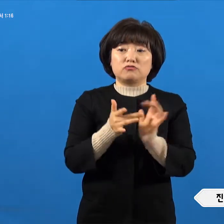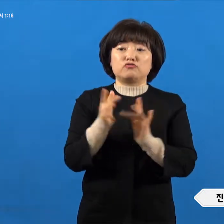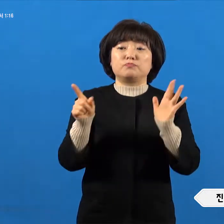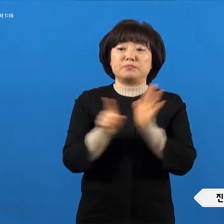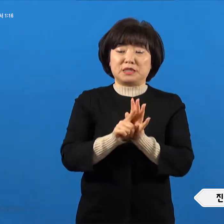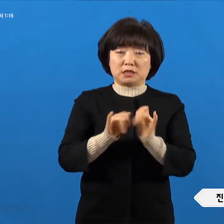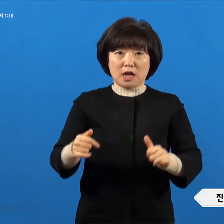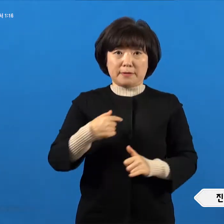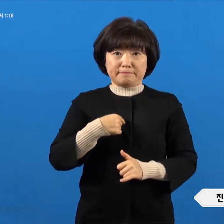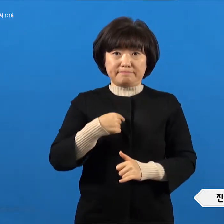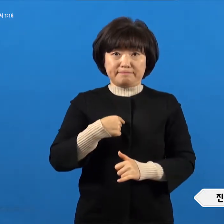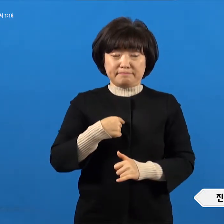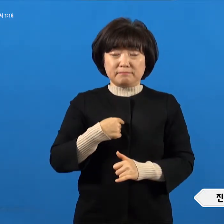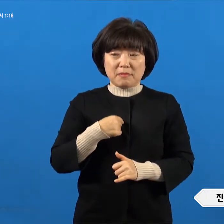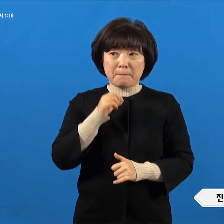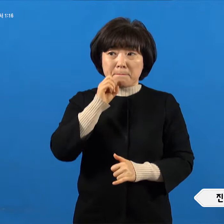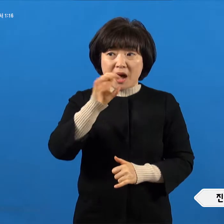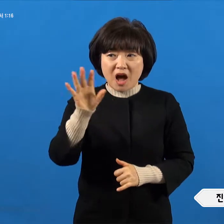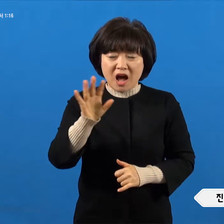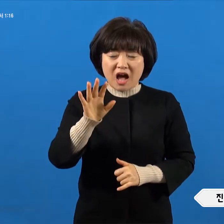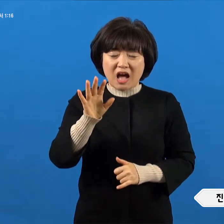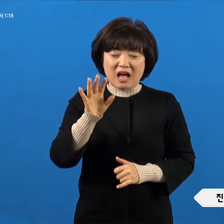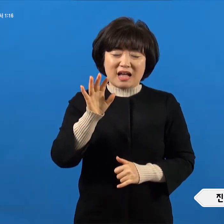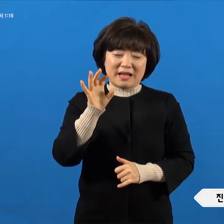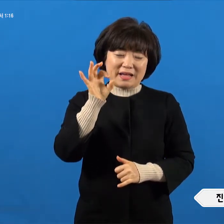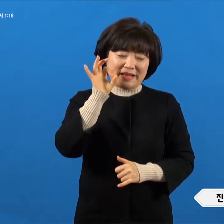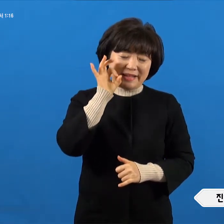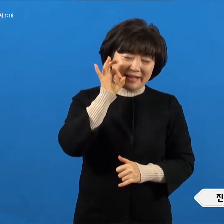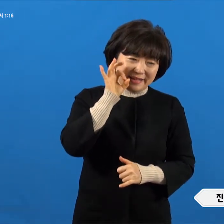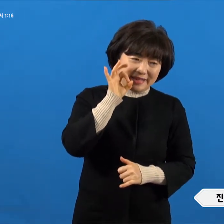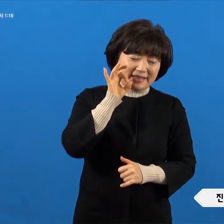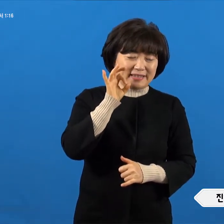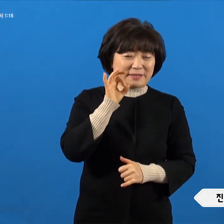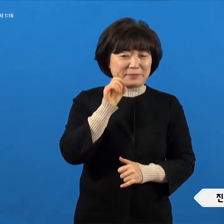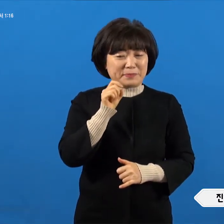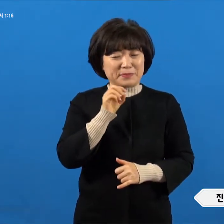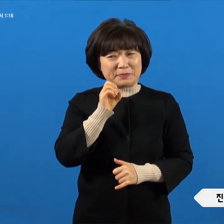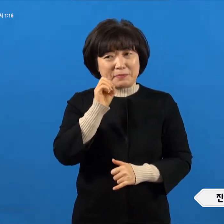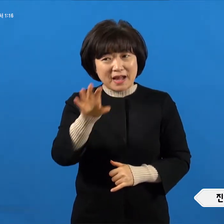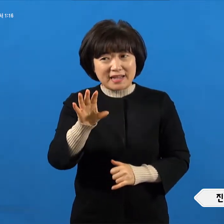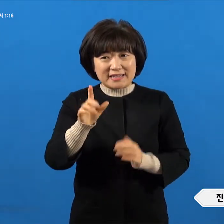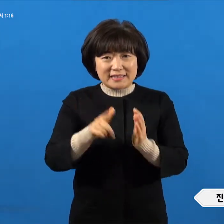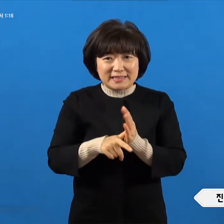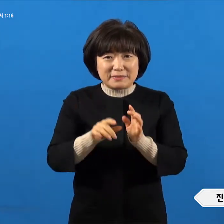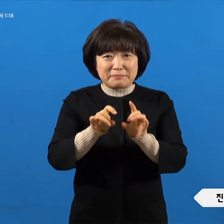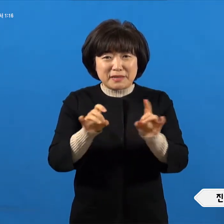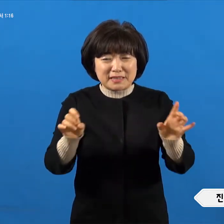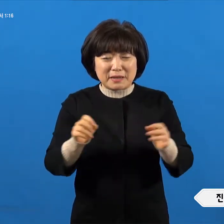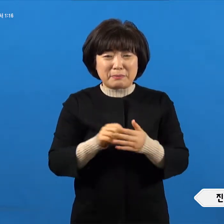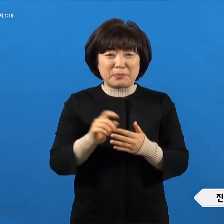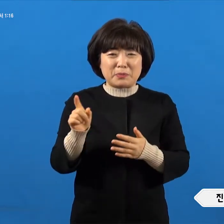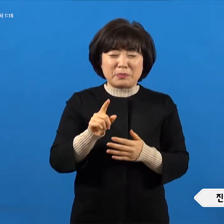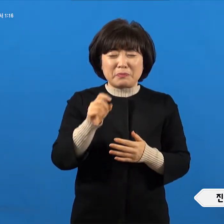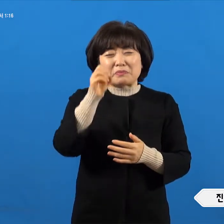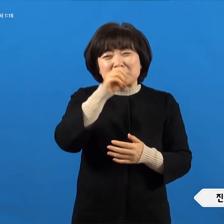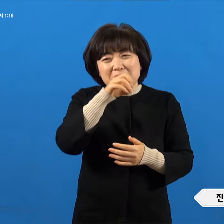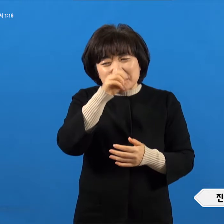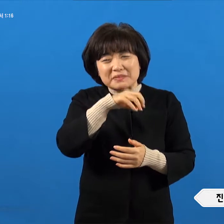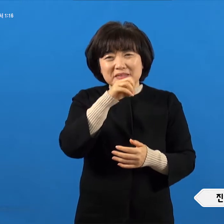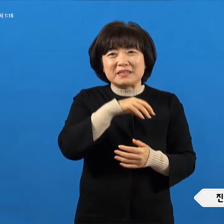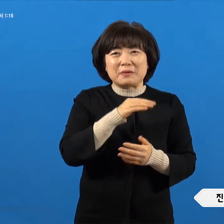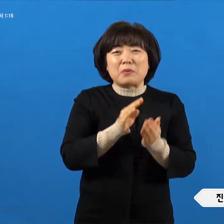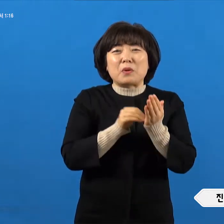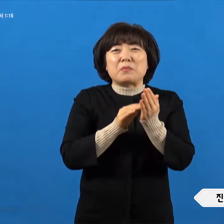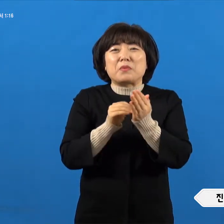사실을 이야기하진 못하고 이야기할 때마다 괜히 모르게 그냥 다른 토픽으로